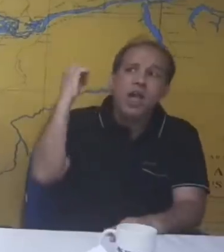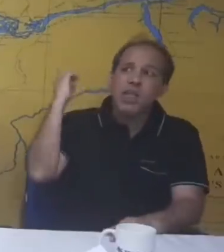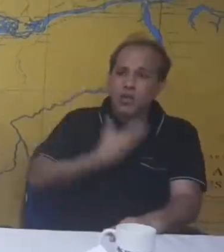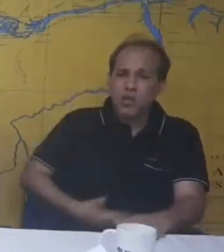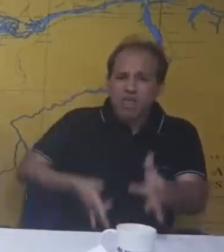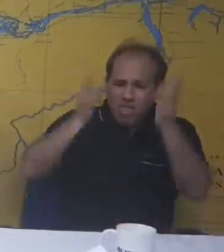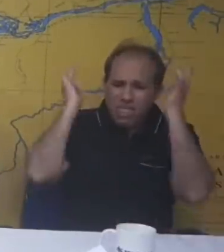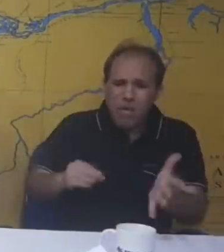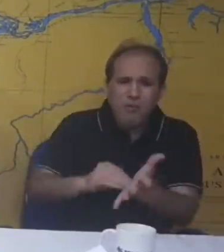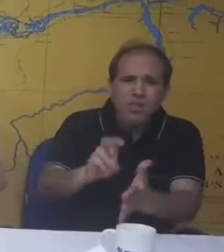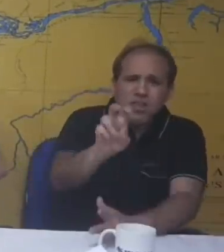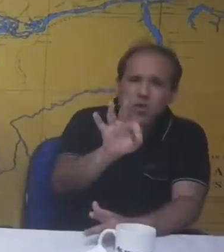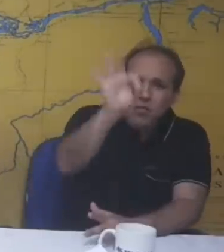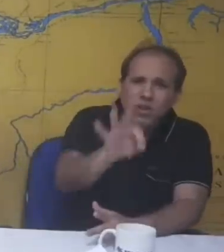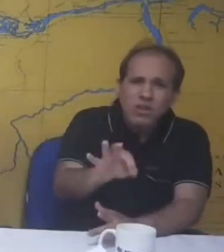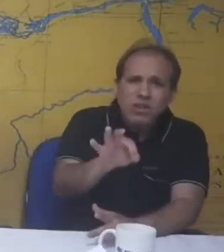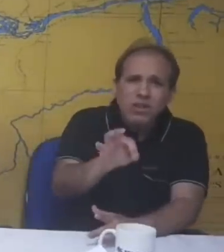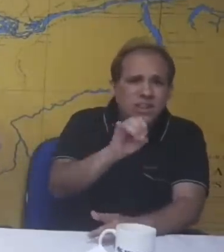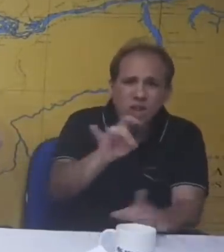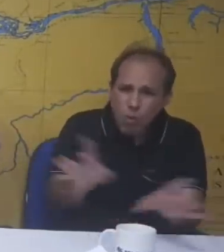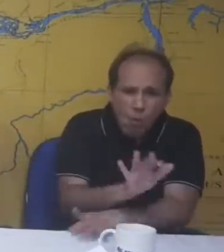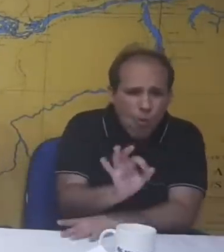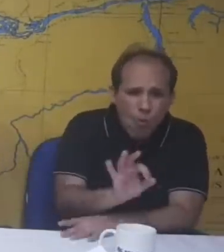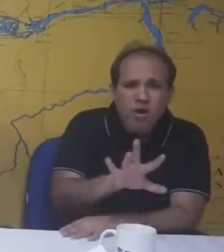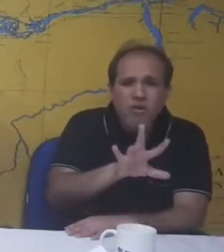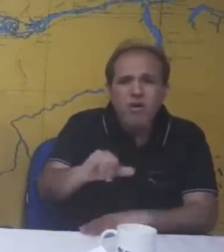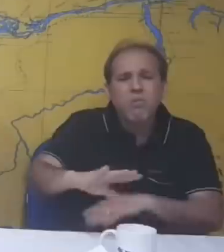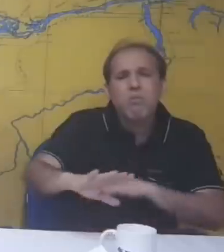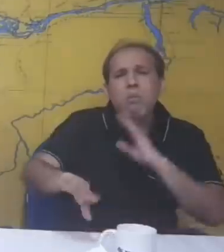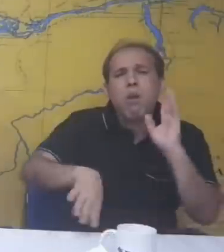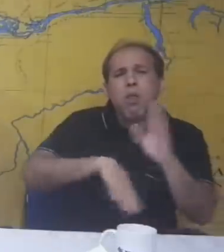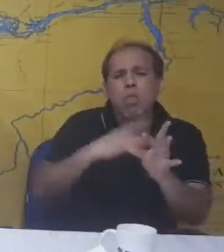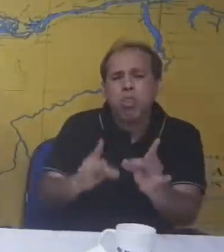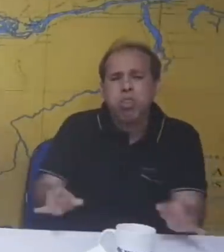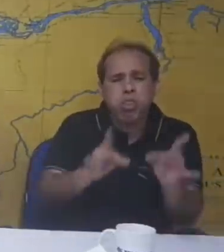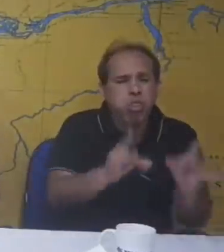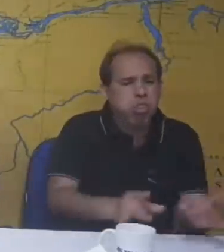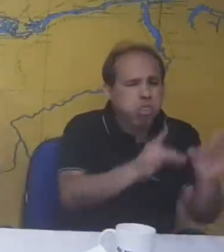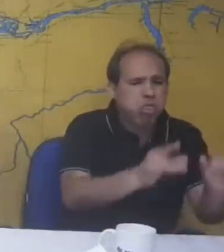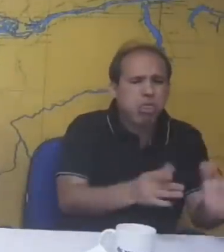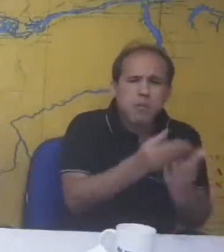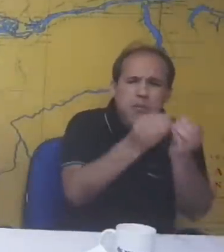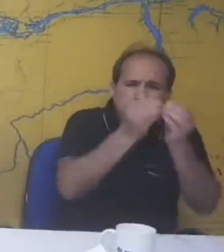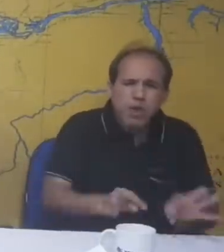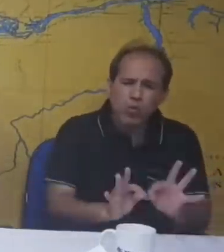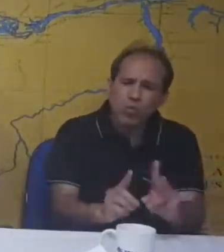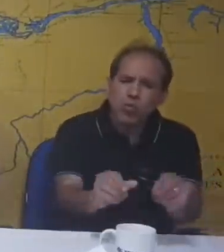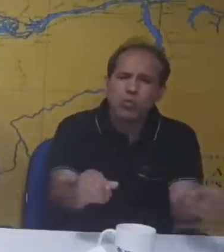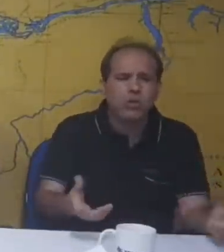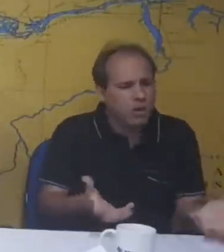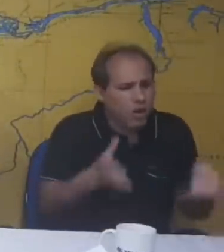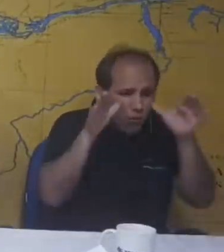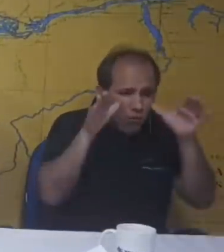que falta 5% para ser concluído. E se você não concluir, aquilo vai acabar se deteriorando e perde tudo aquilo. Então a prioridade nossa